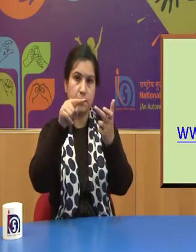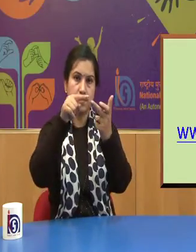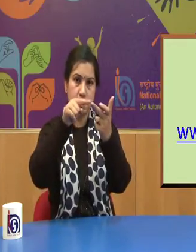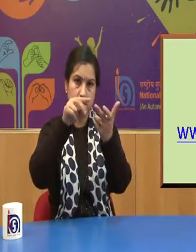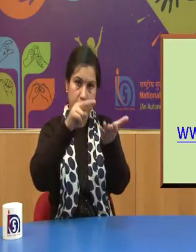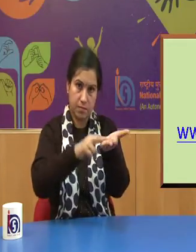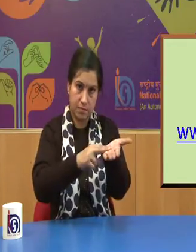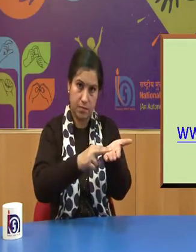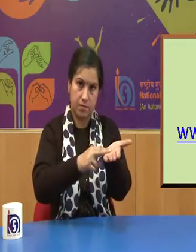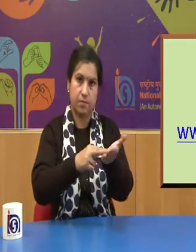www.nios.ac.in.